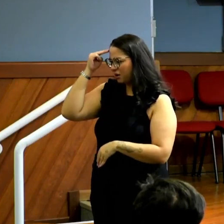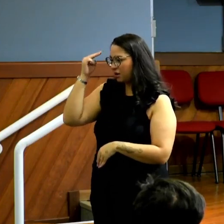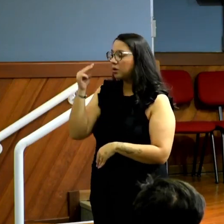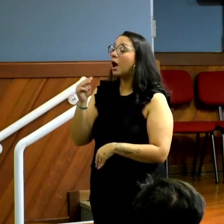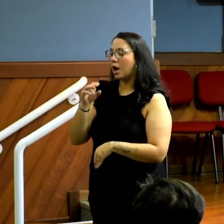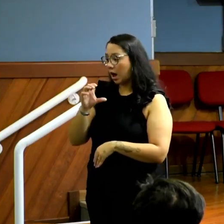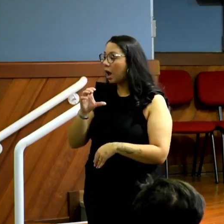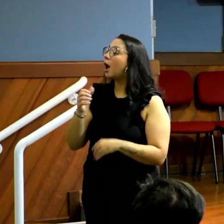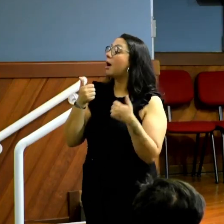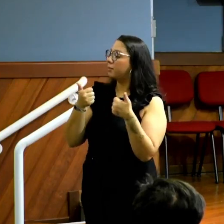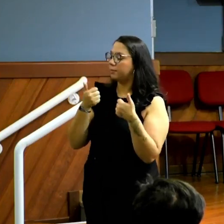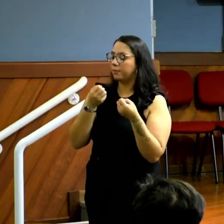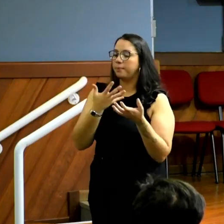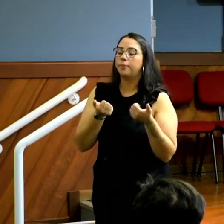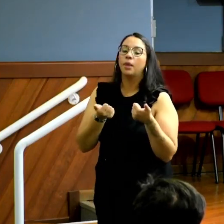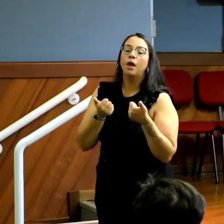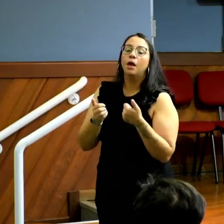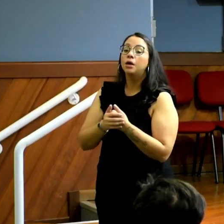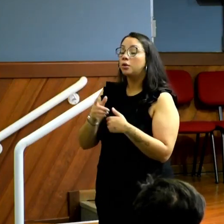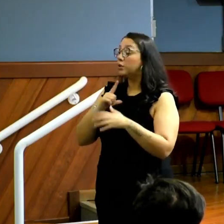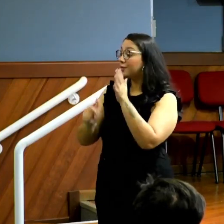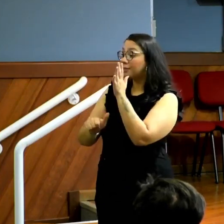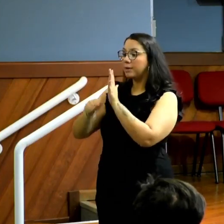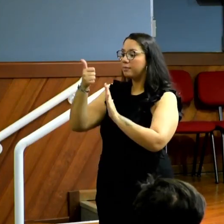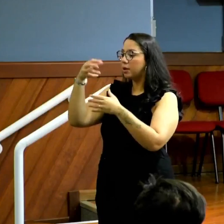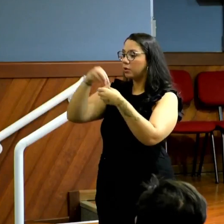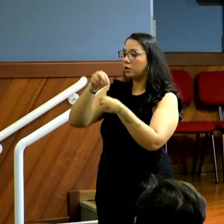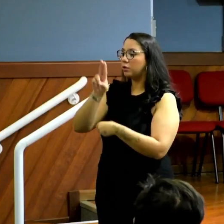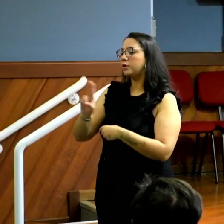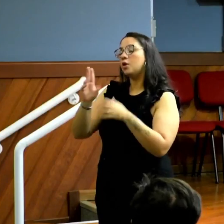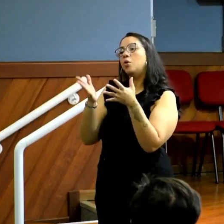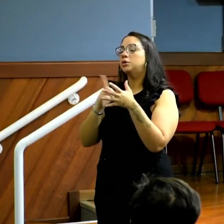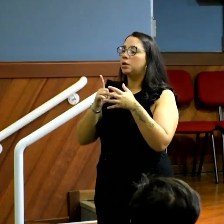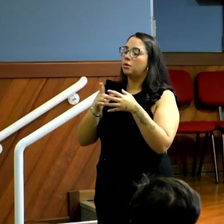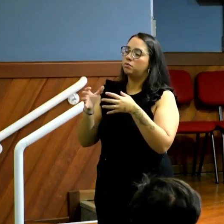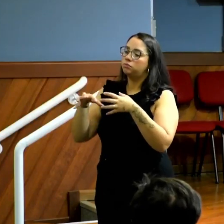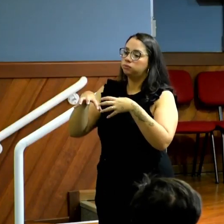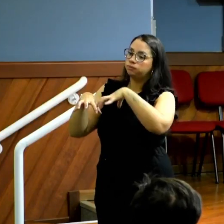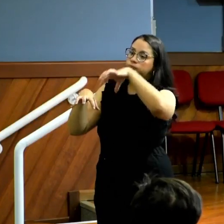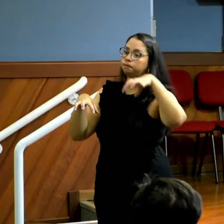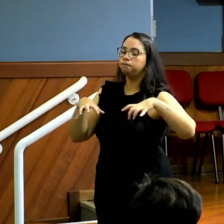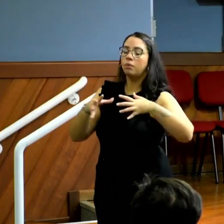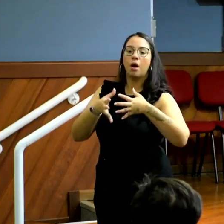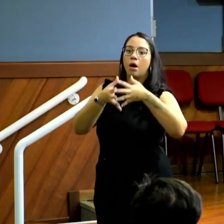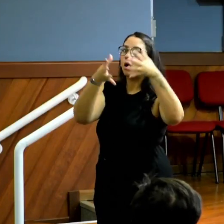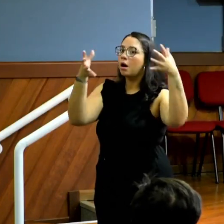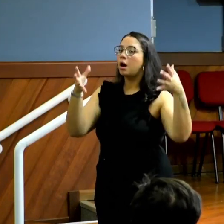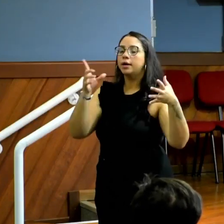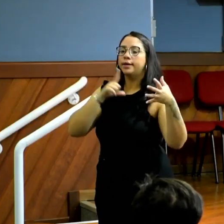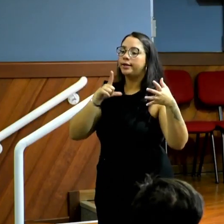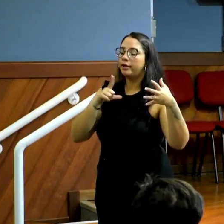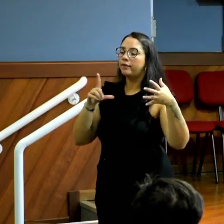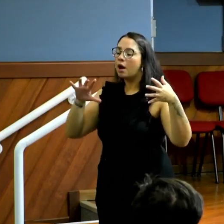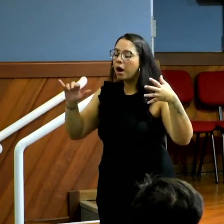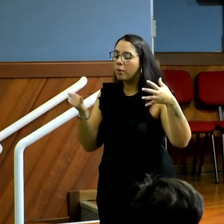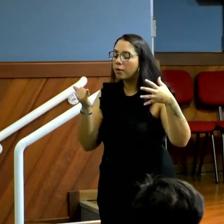confiável e que foi o primeiro da universidade, que hoje nós temos um projeto maior, que é o RedZap, mas a gente sabe que muito se beneficiou de algumas